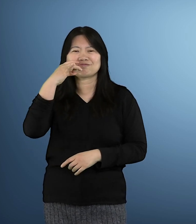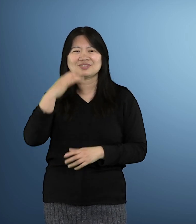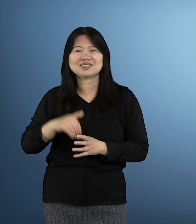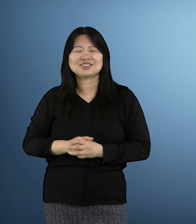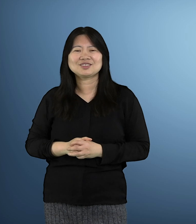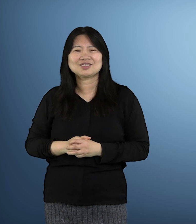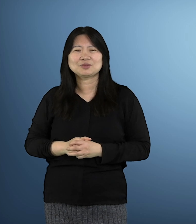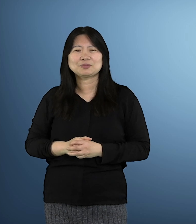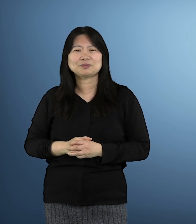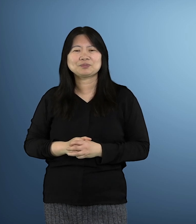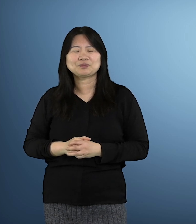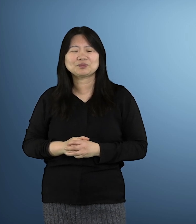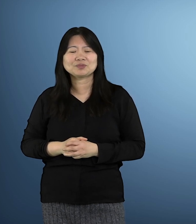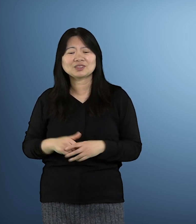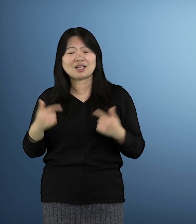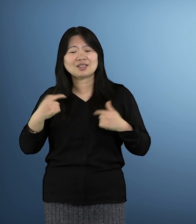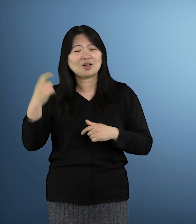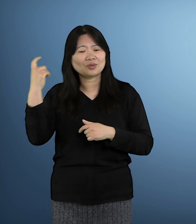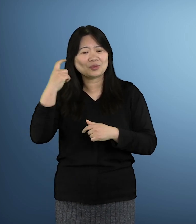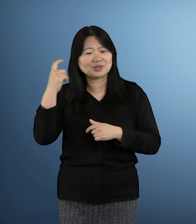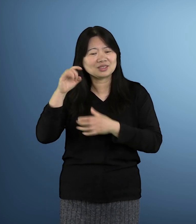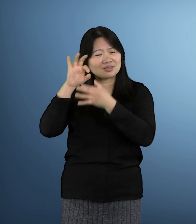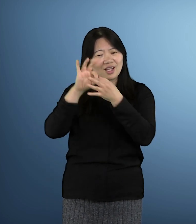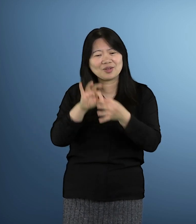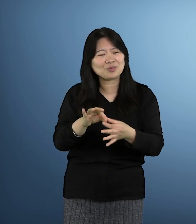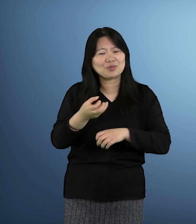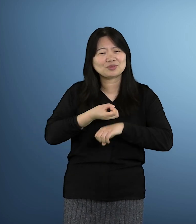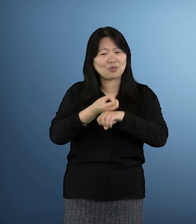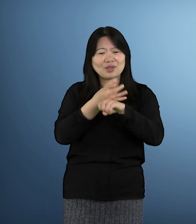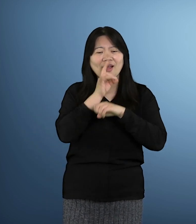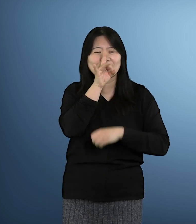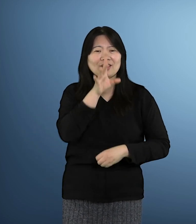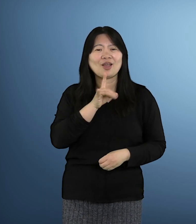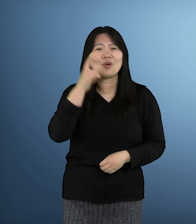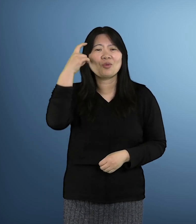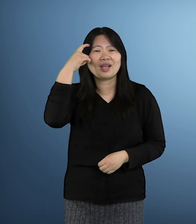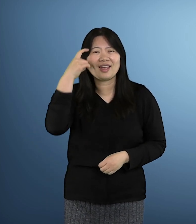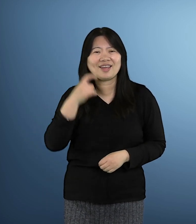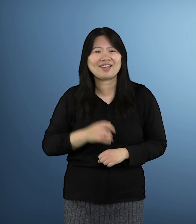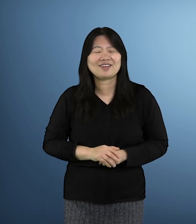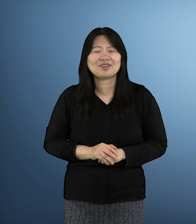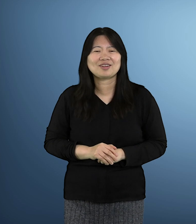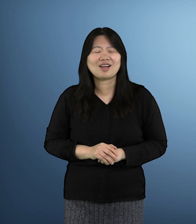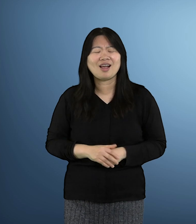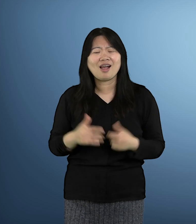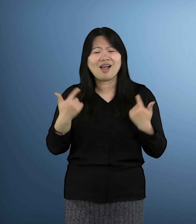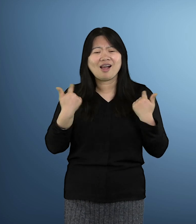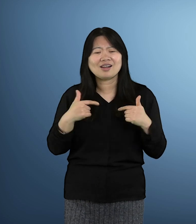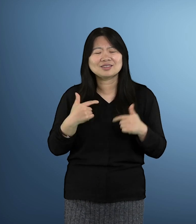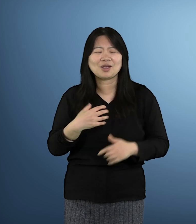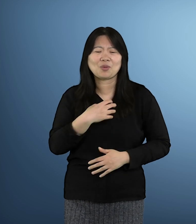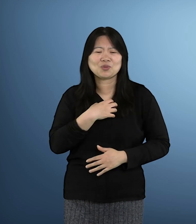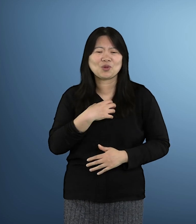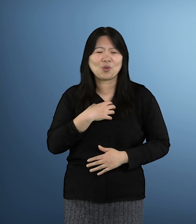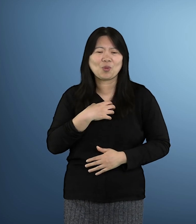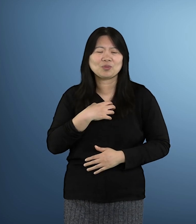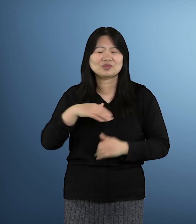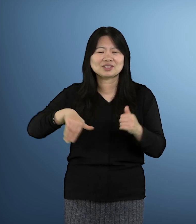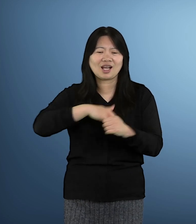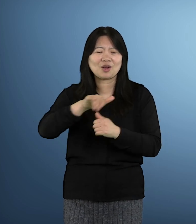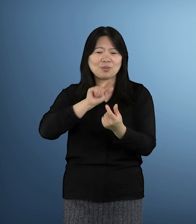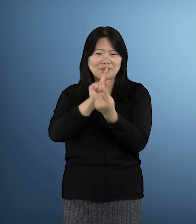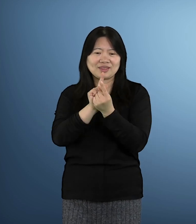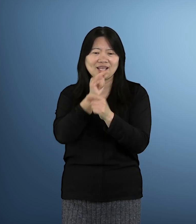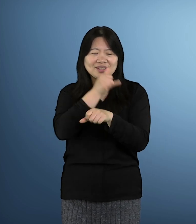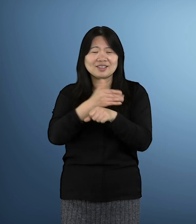늘 소식이 끊겨요. 왜? 항상 비상한 상황 속에서 쫓겨다니니까,